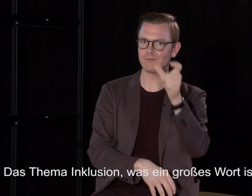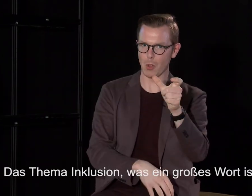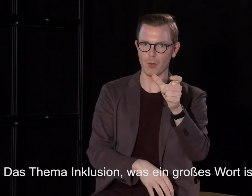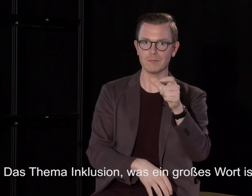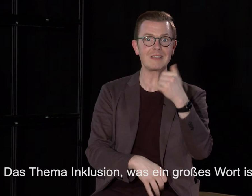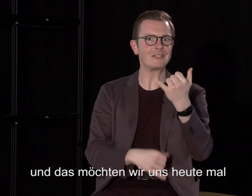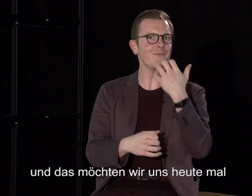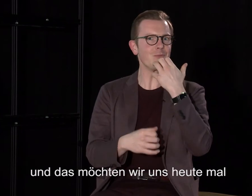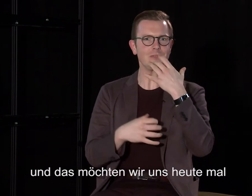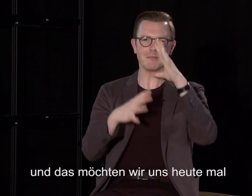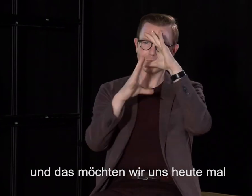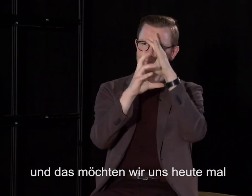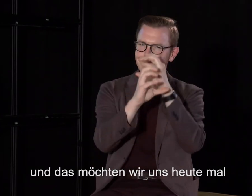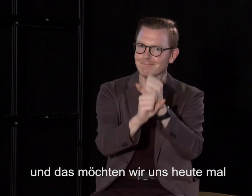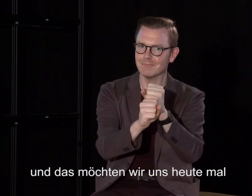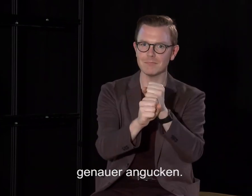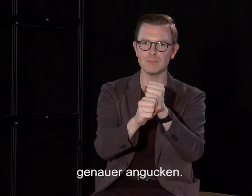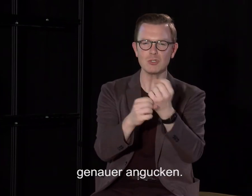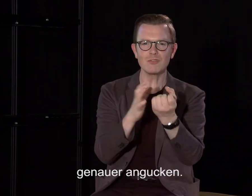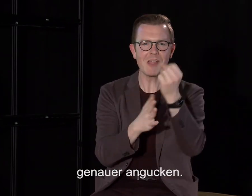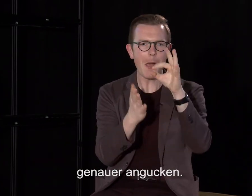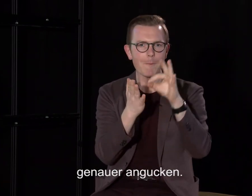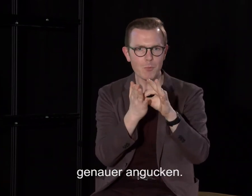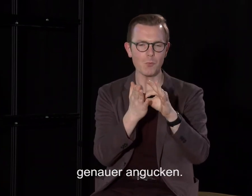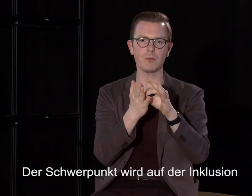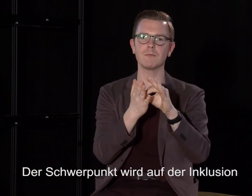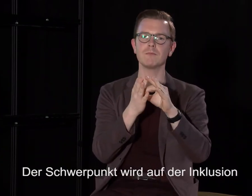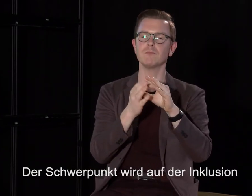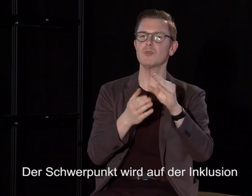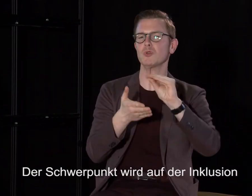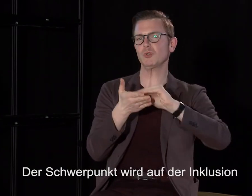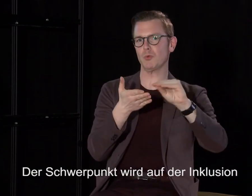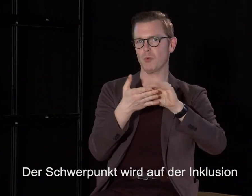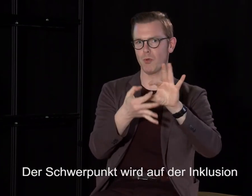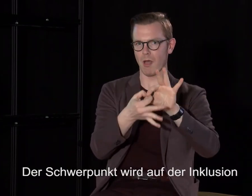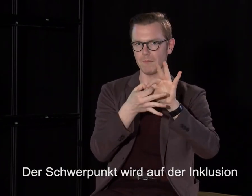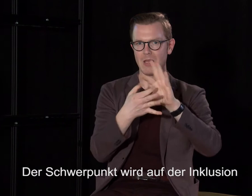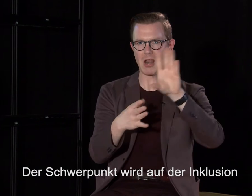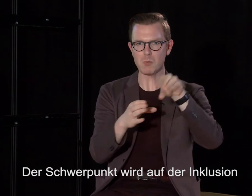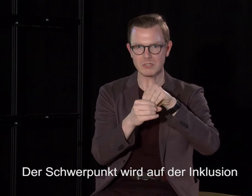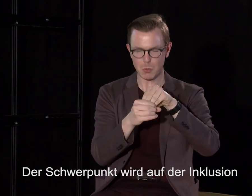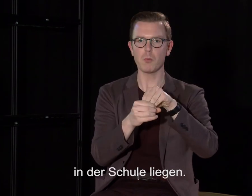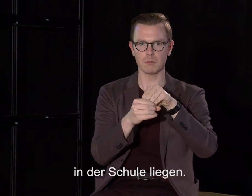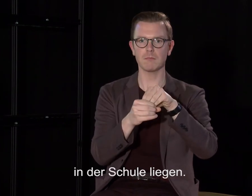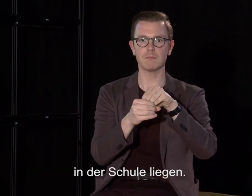und das möchten wir uns heute mal genauer angucken mit dem Schwerpunkt Schule, also Inklusion in der Schule.